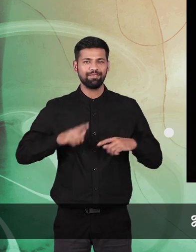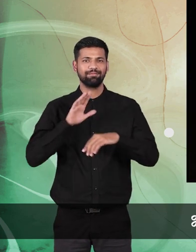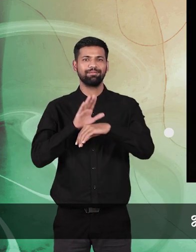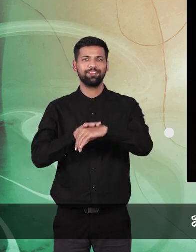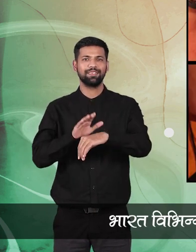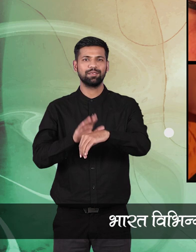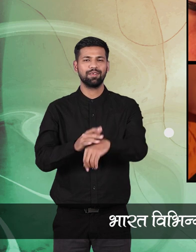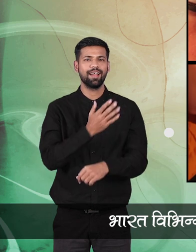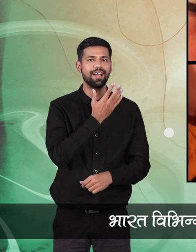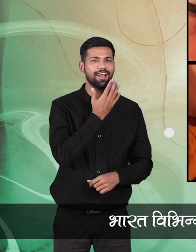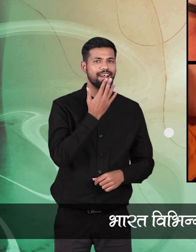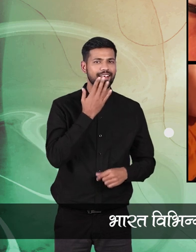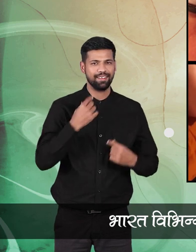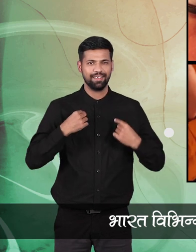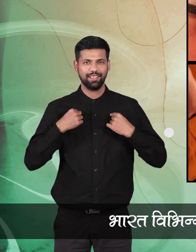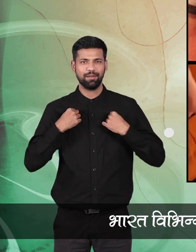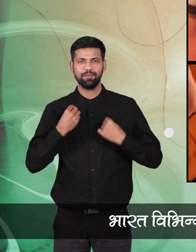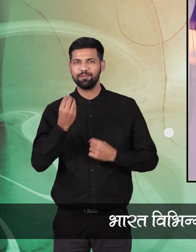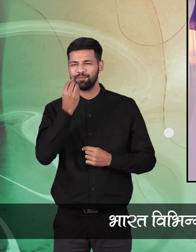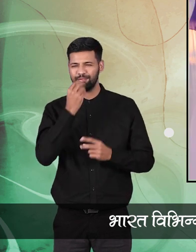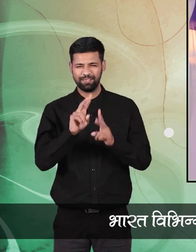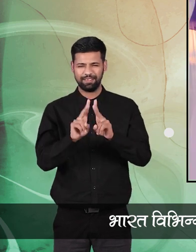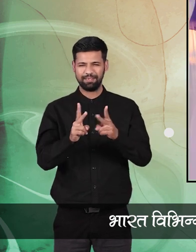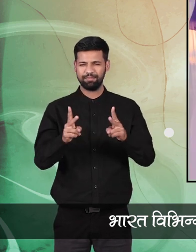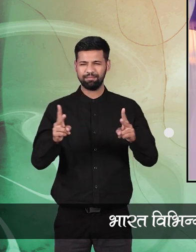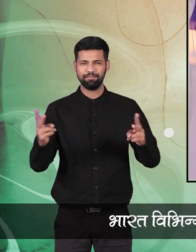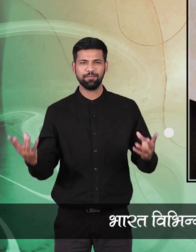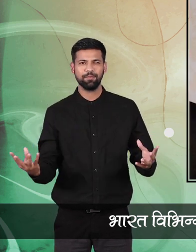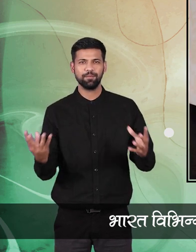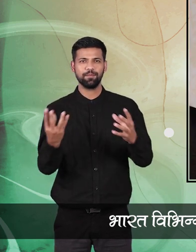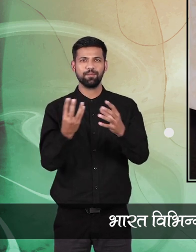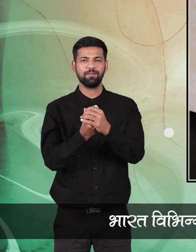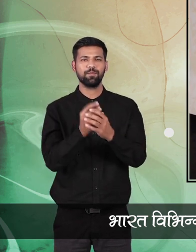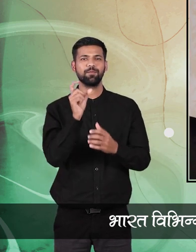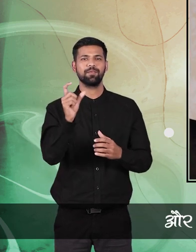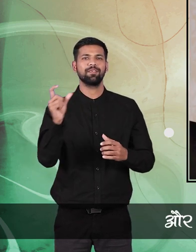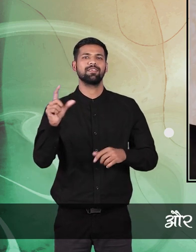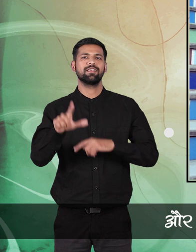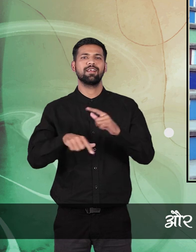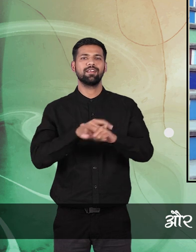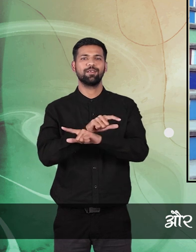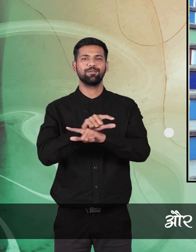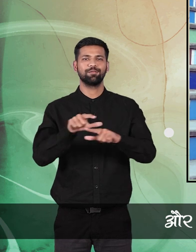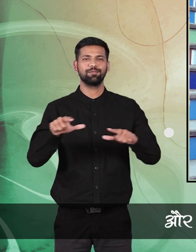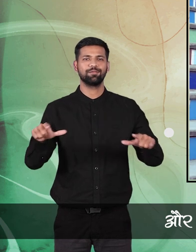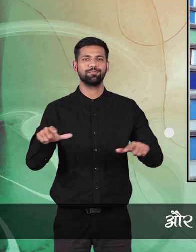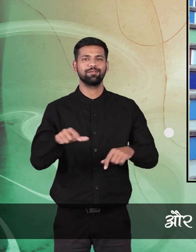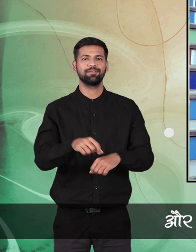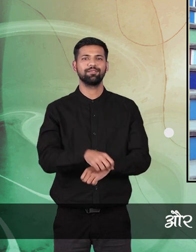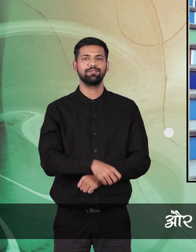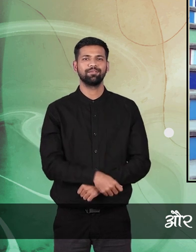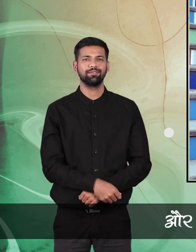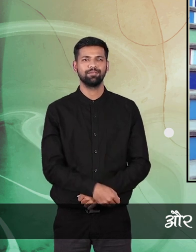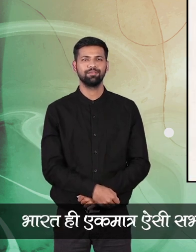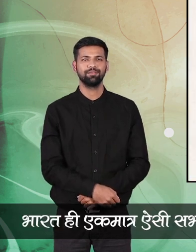है। भारत विभिन्न रंगों, परिधानों, भांति भांति के स्वादित व्यंजनों और सबसे बढ़कर अपनी भाषाओं